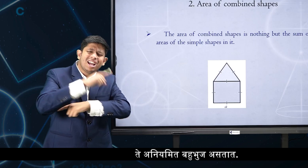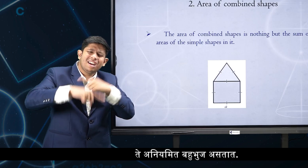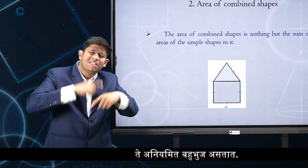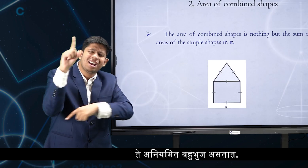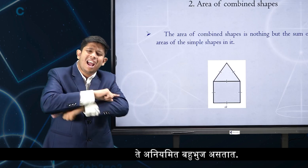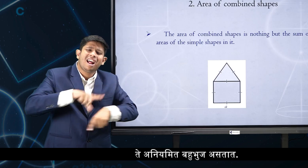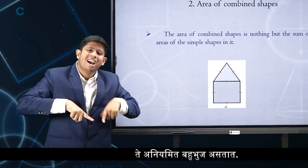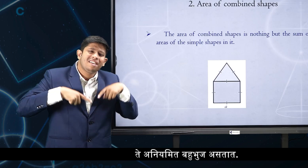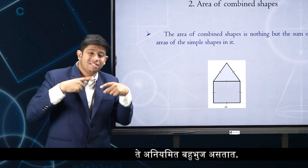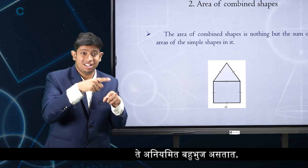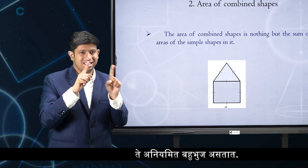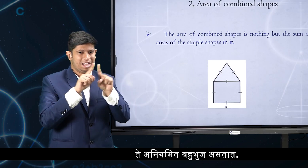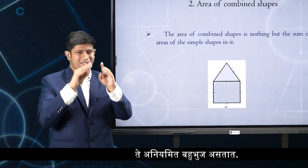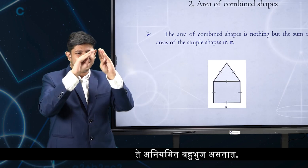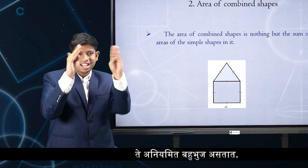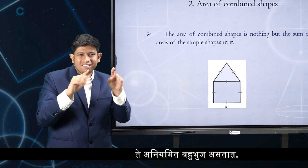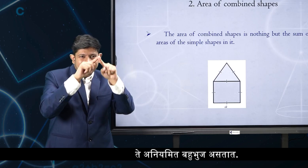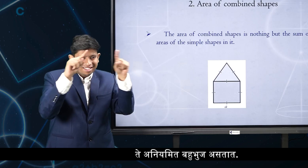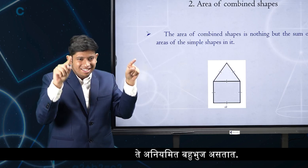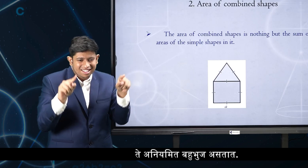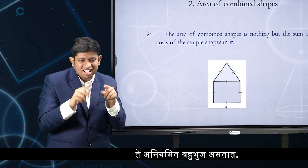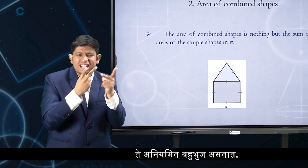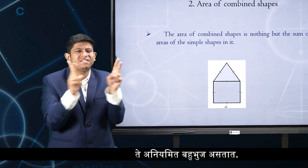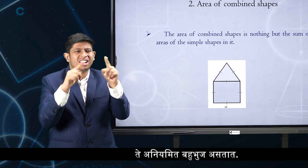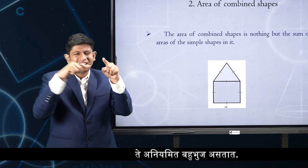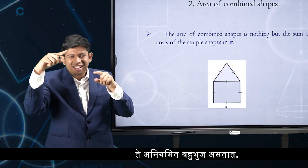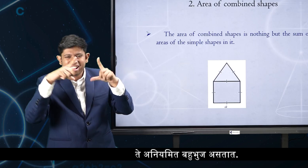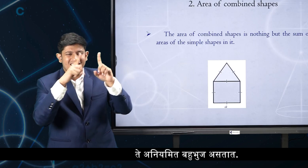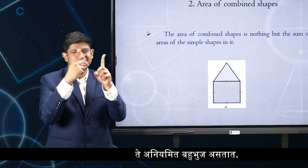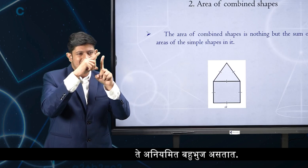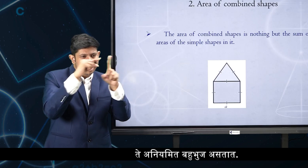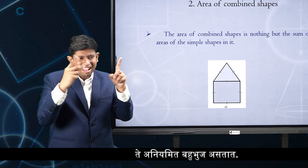अनियमित बहुभुज असतात.